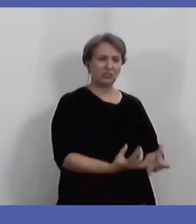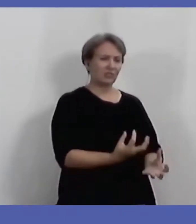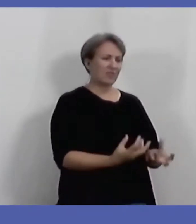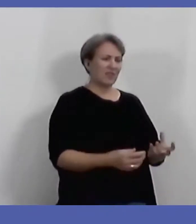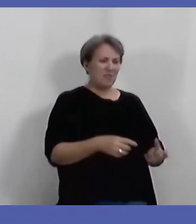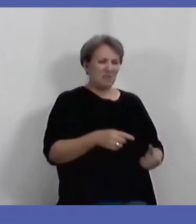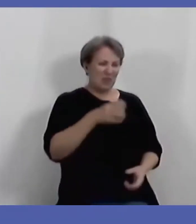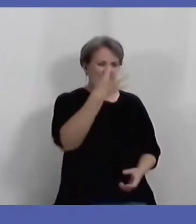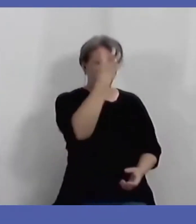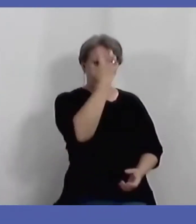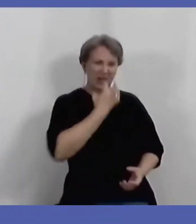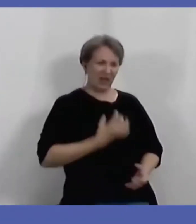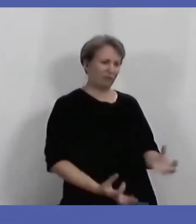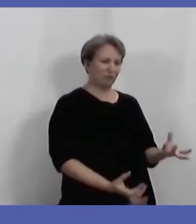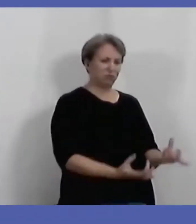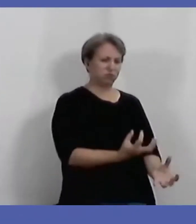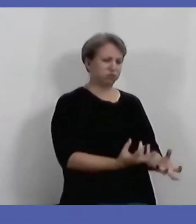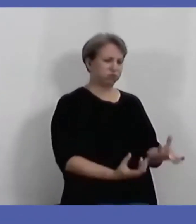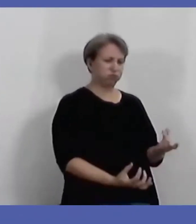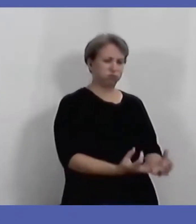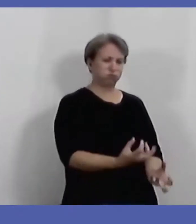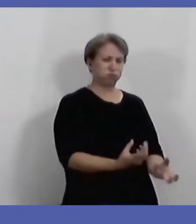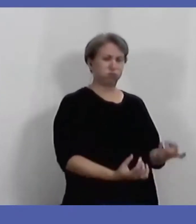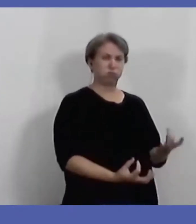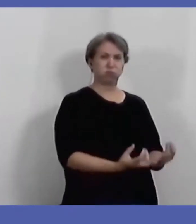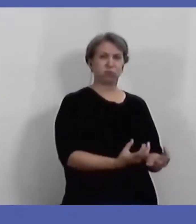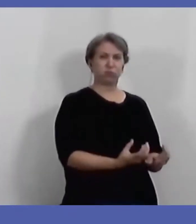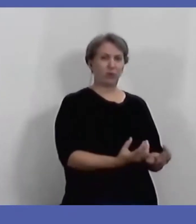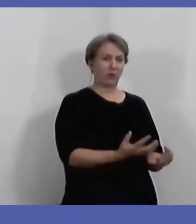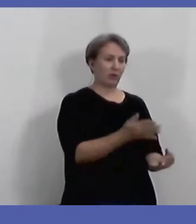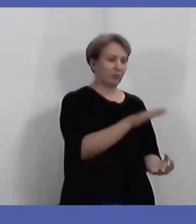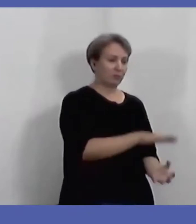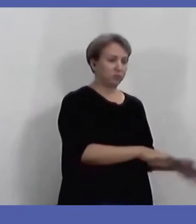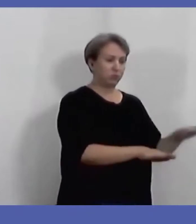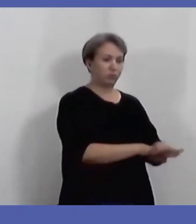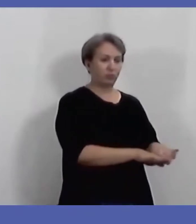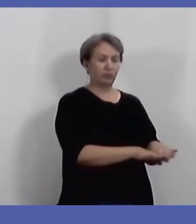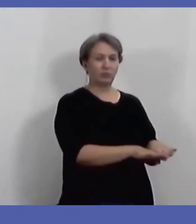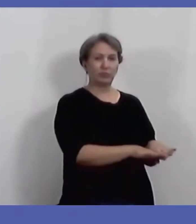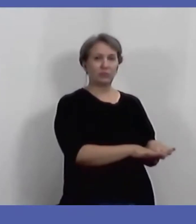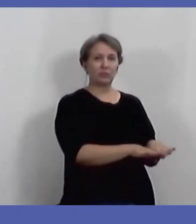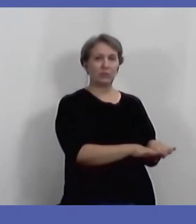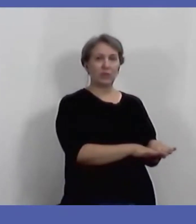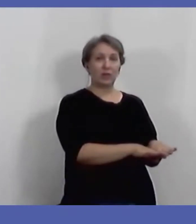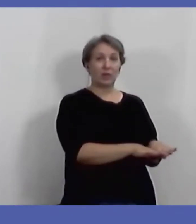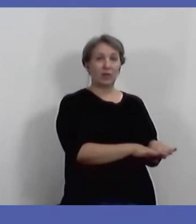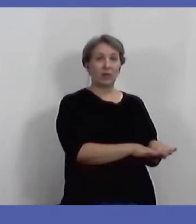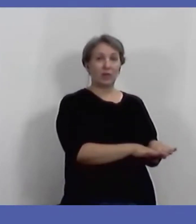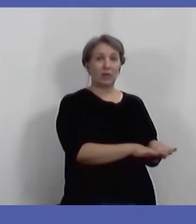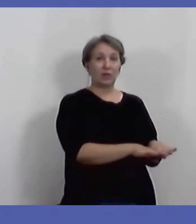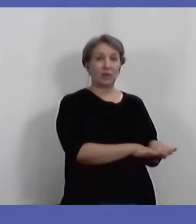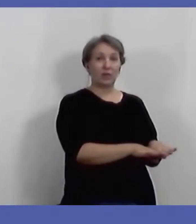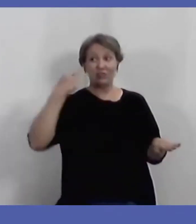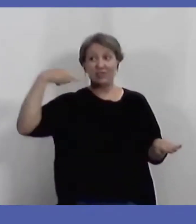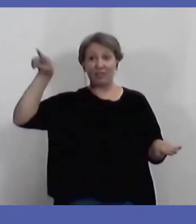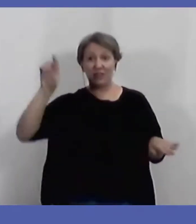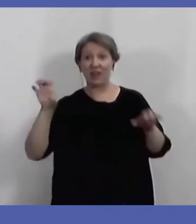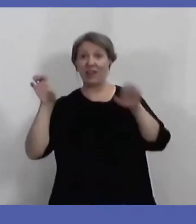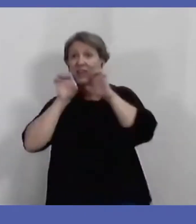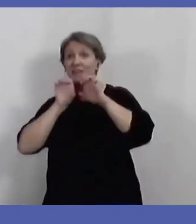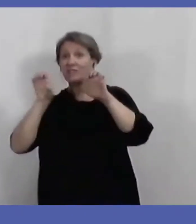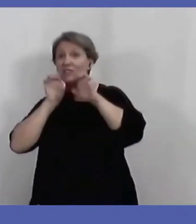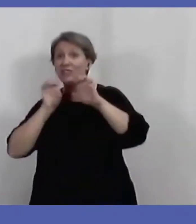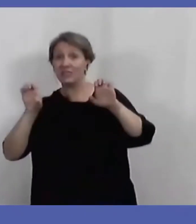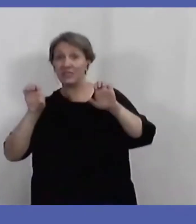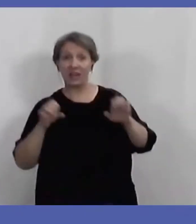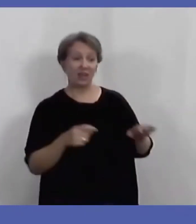agora a porta. Vamos lá bater as portas do inimigo, que eles estão acuados lá dentro.